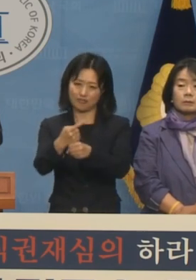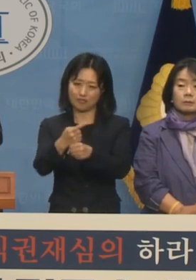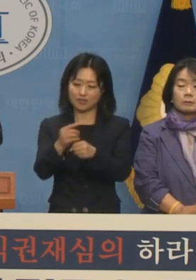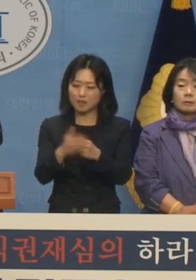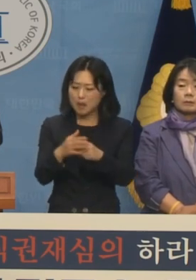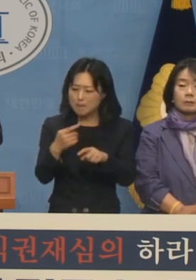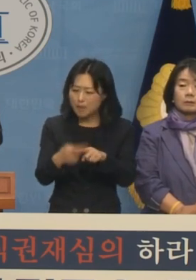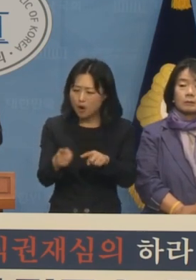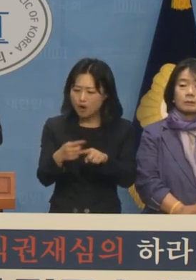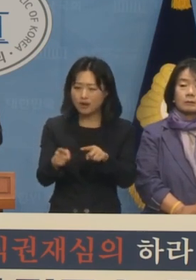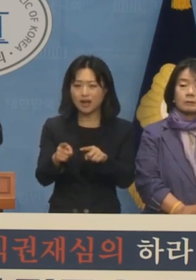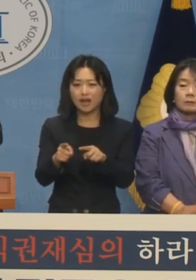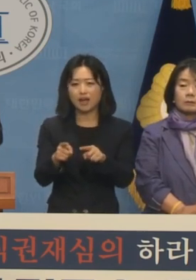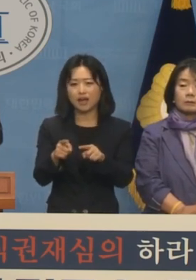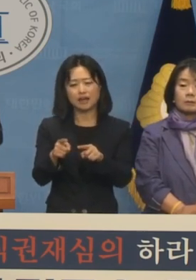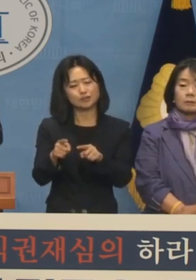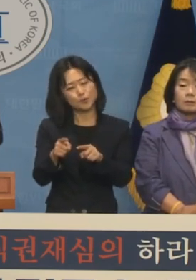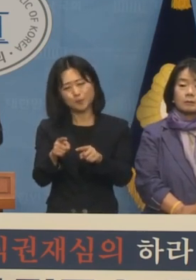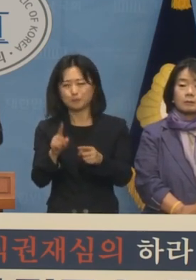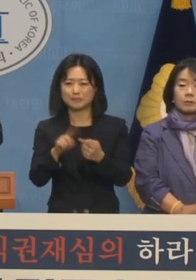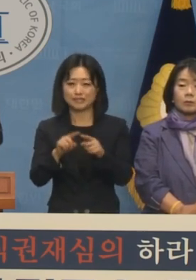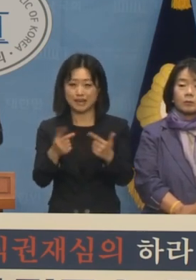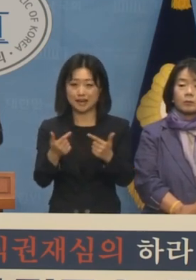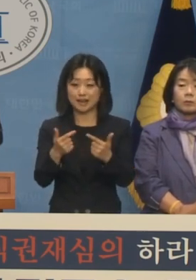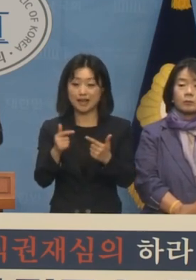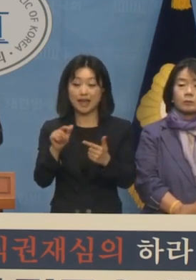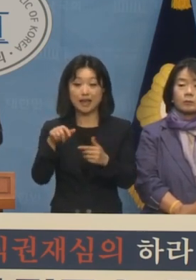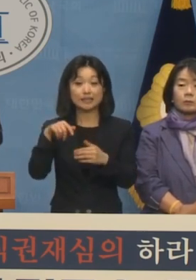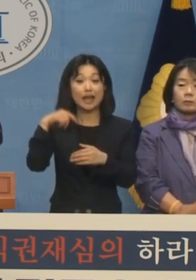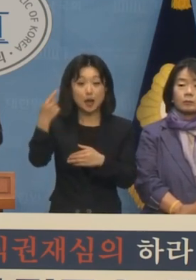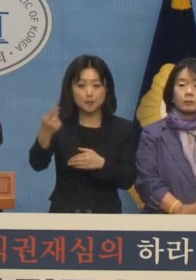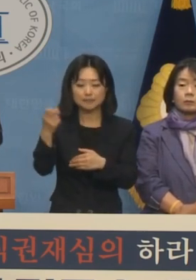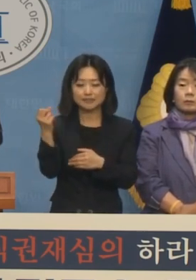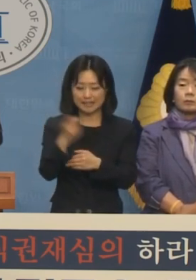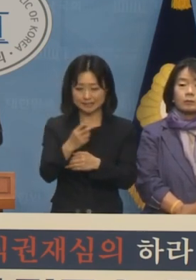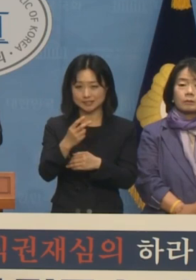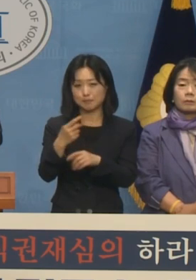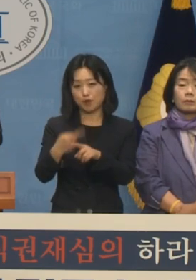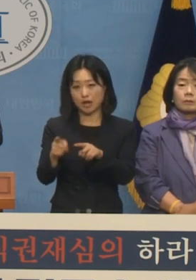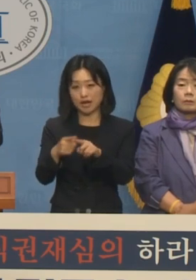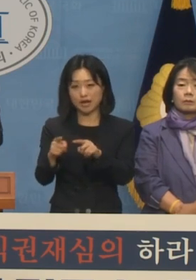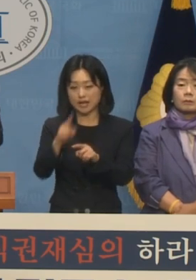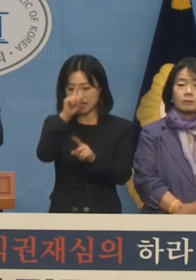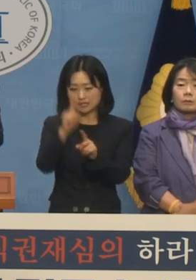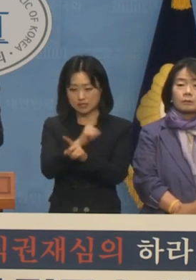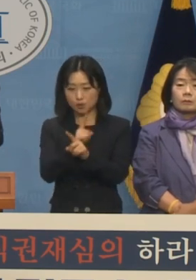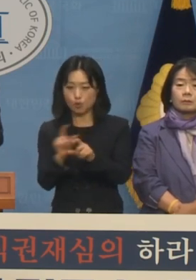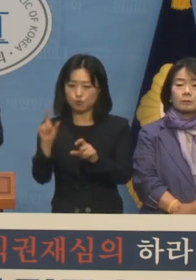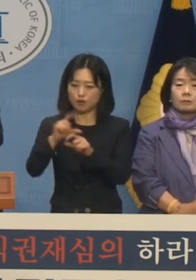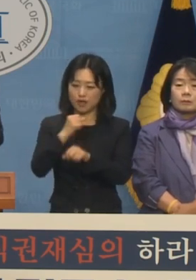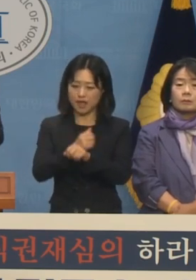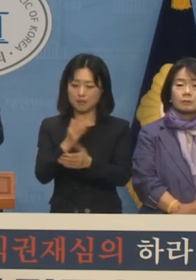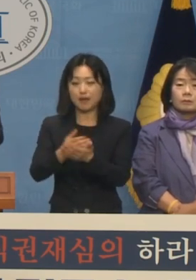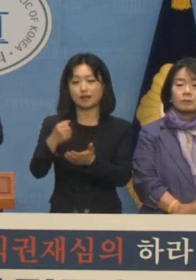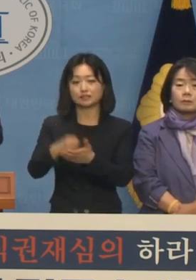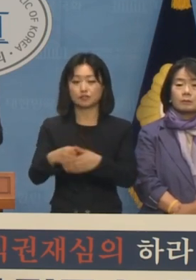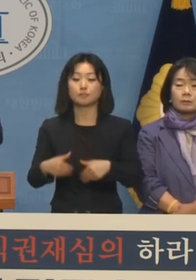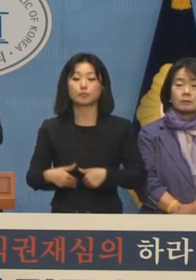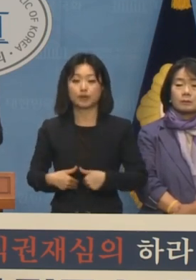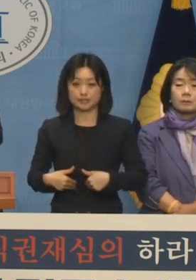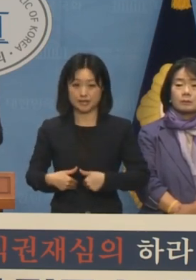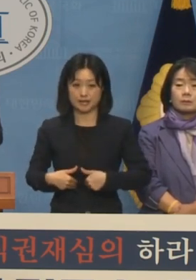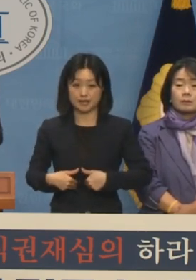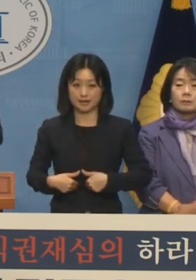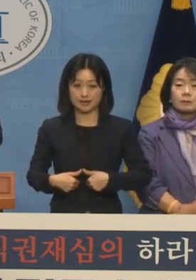평가함이 적절하지 못함, 추후 재평가를 통하여 치료 지속 여부를 결정해야 할 것임.